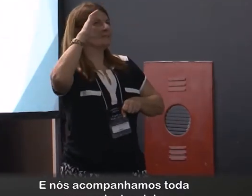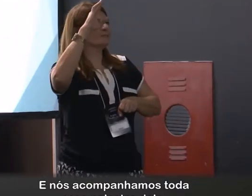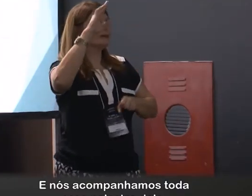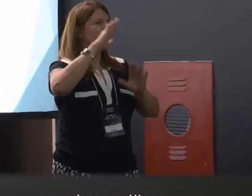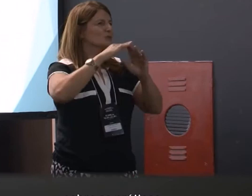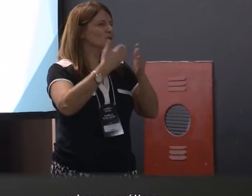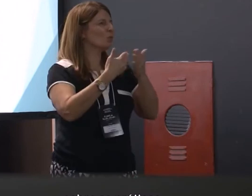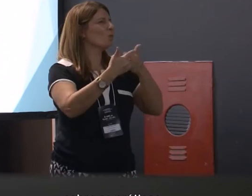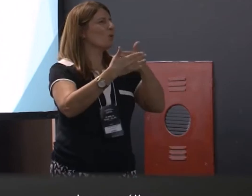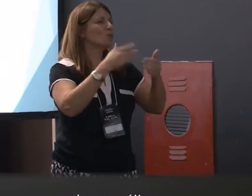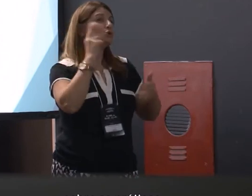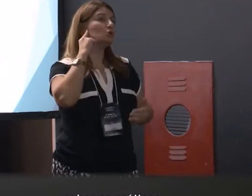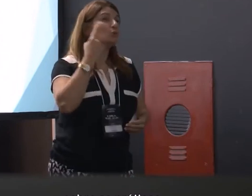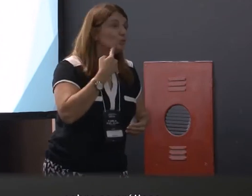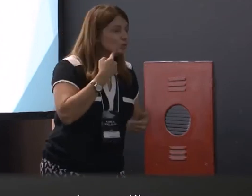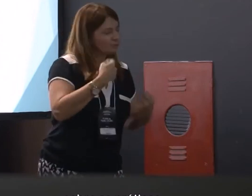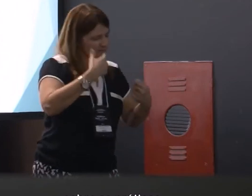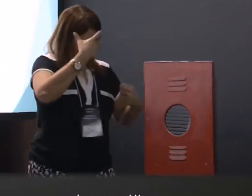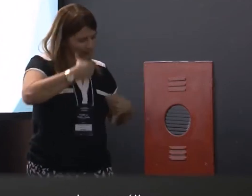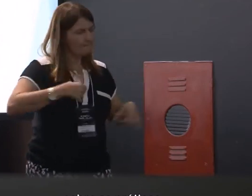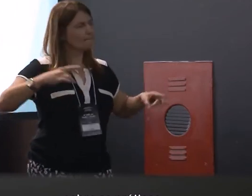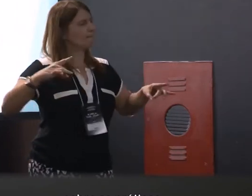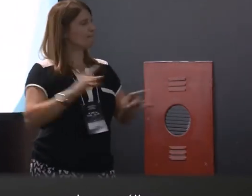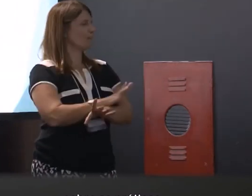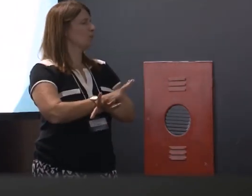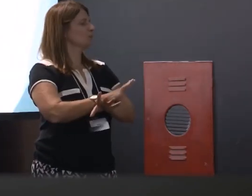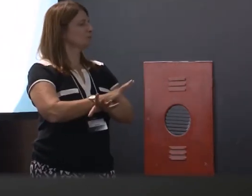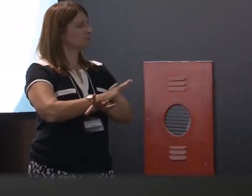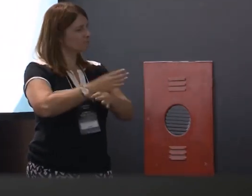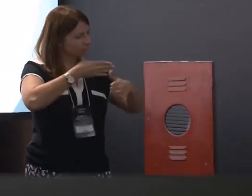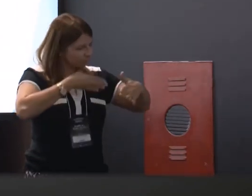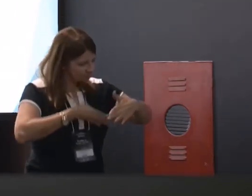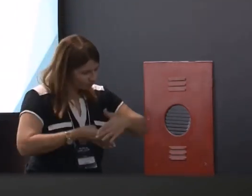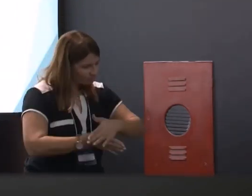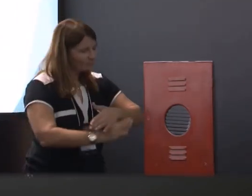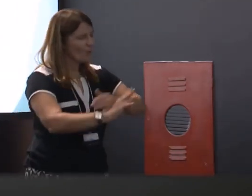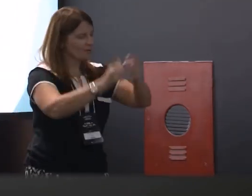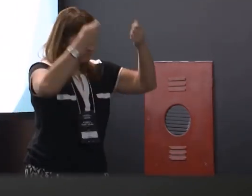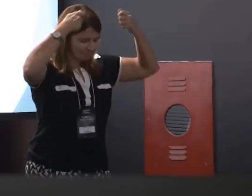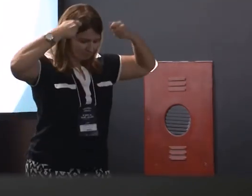dela sobre as práticas.